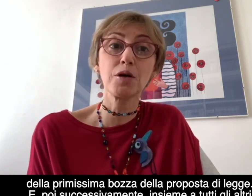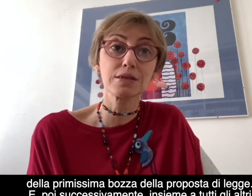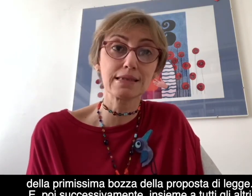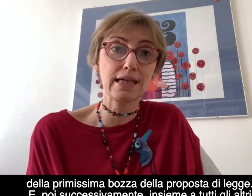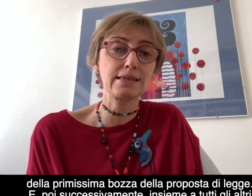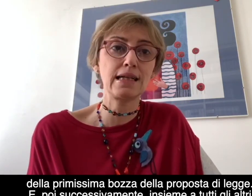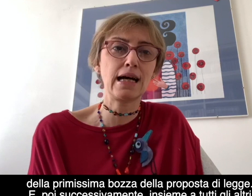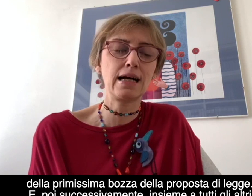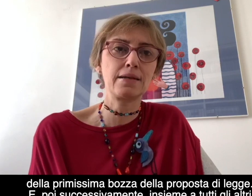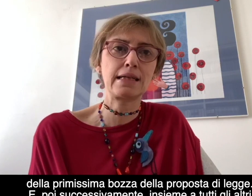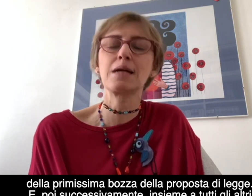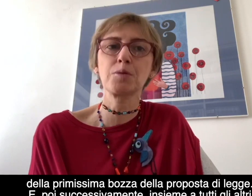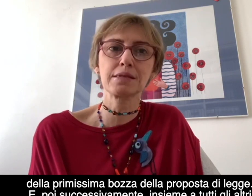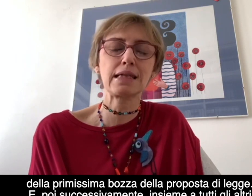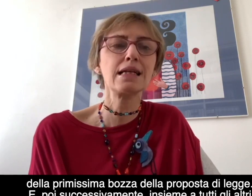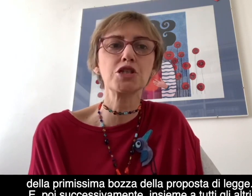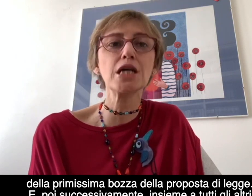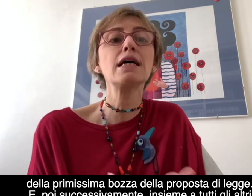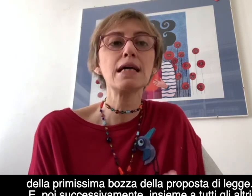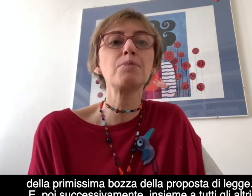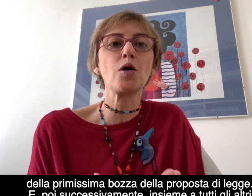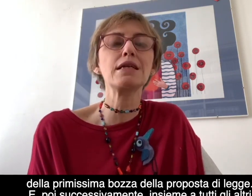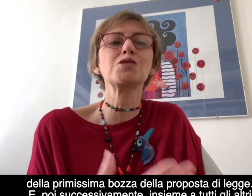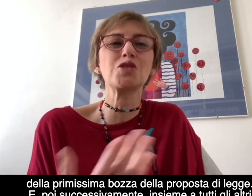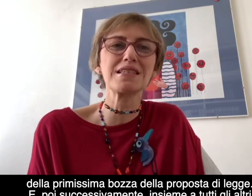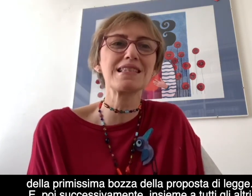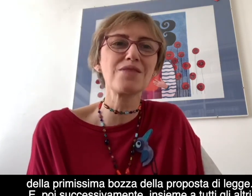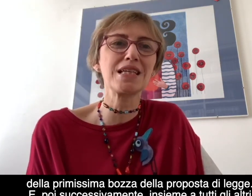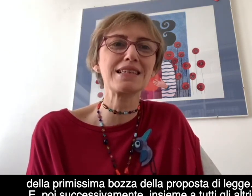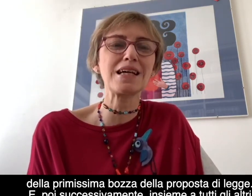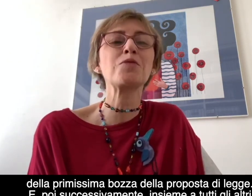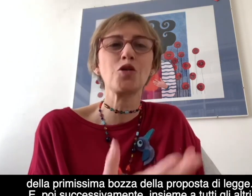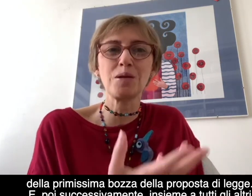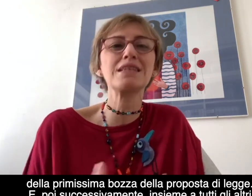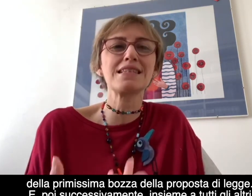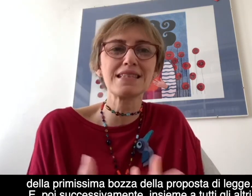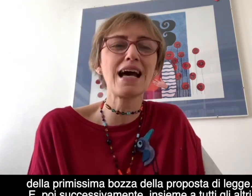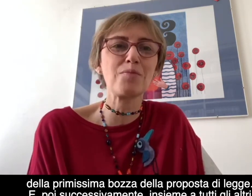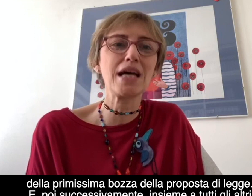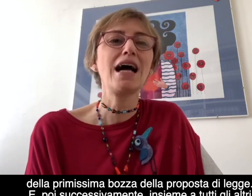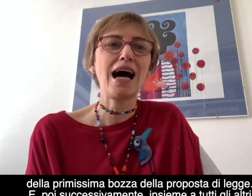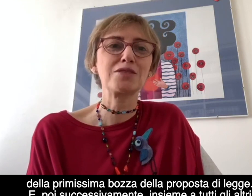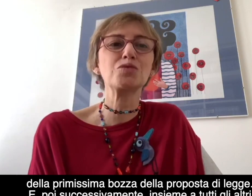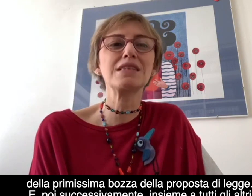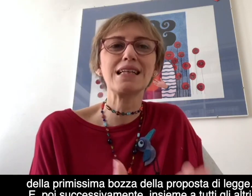della proposta di legge e poi successivamente ovviamente insieme a tutti gli altri